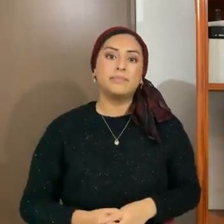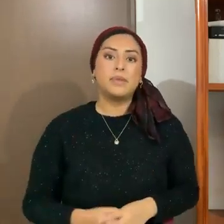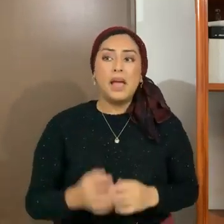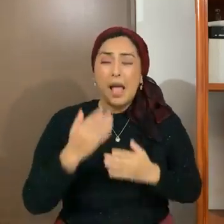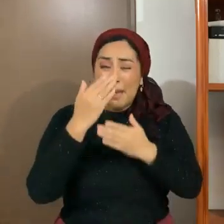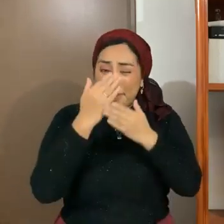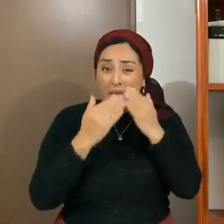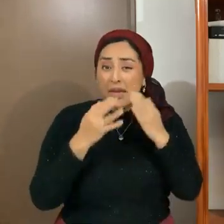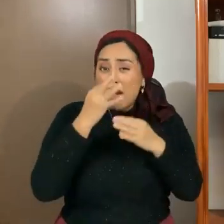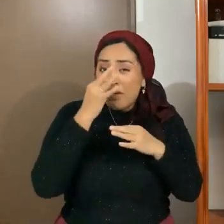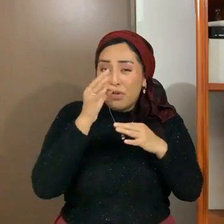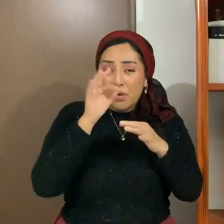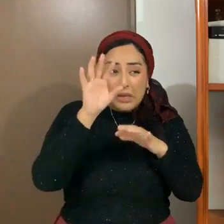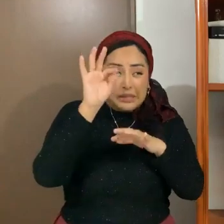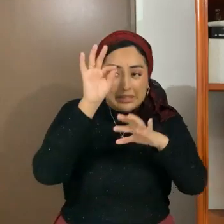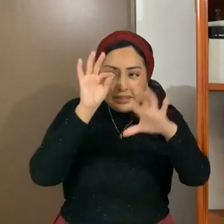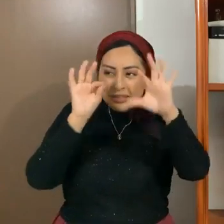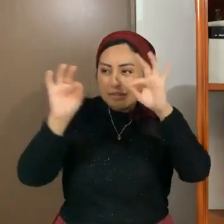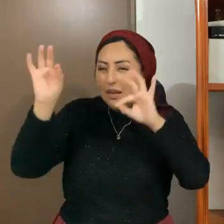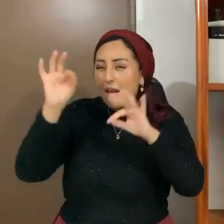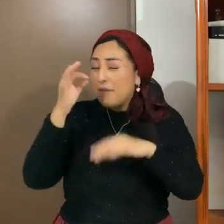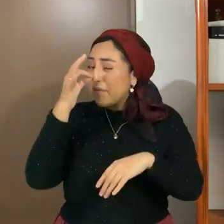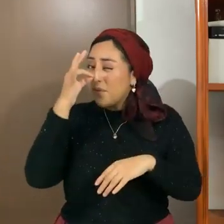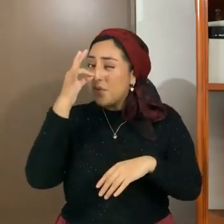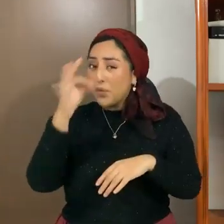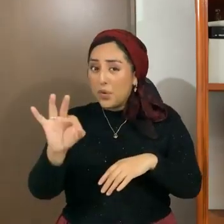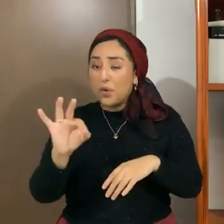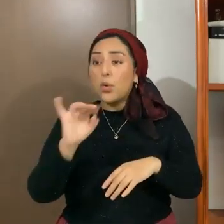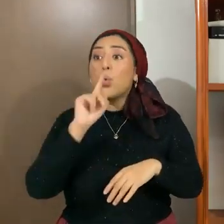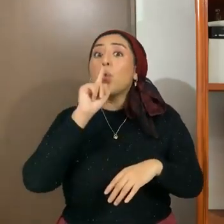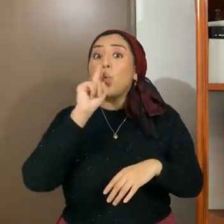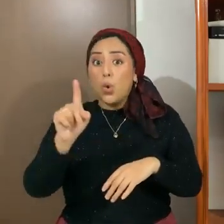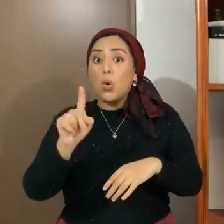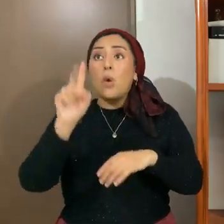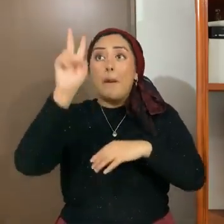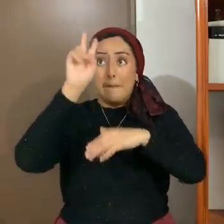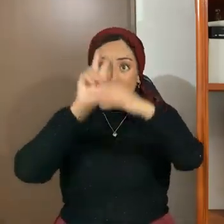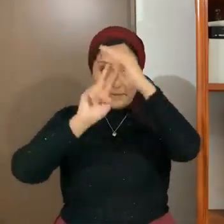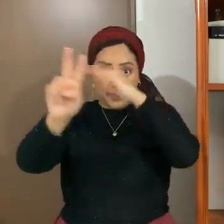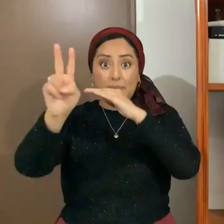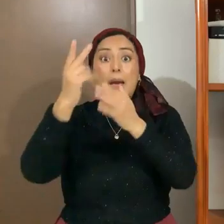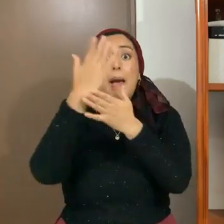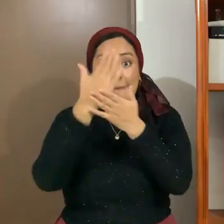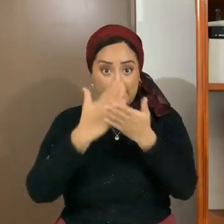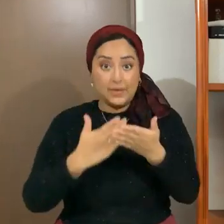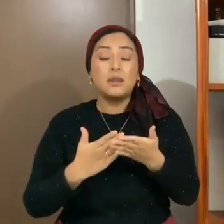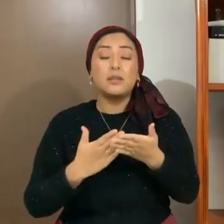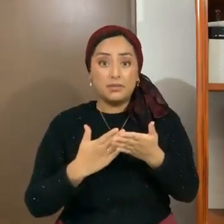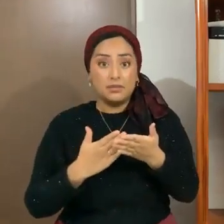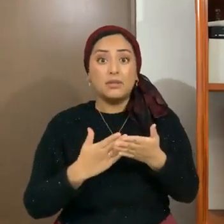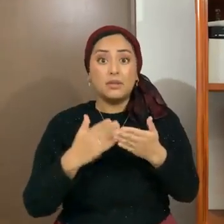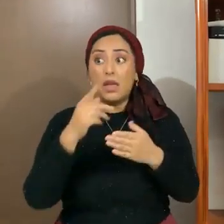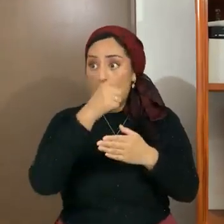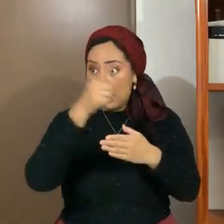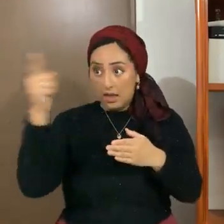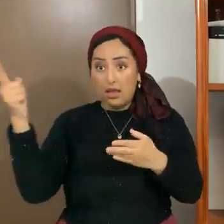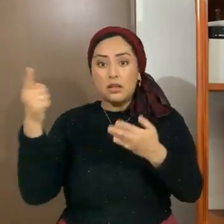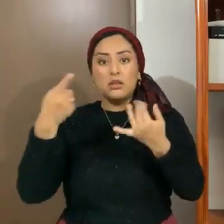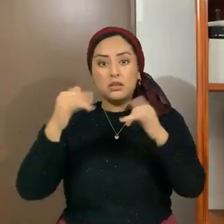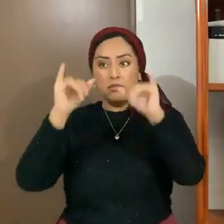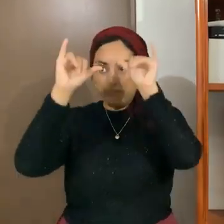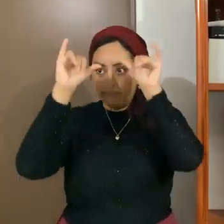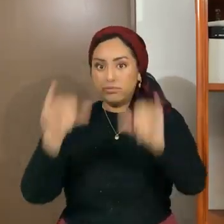mano quienes han tenido sueños proféticos, que realmente son proféticos y que hasta la fecha perseveran y